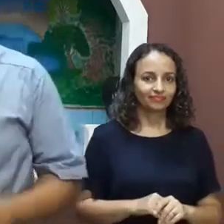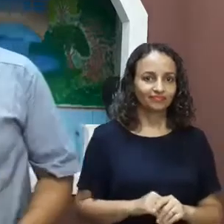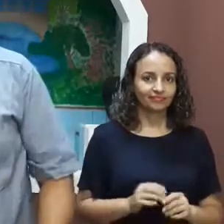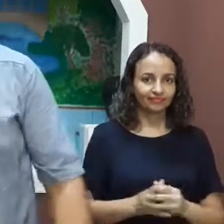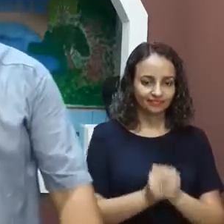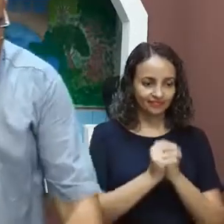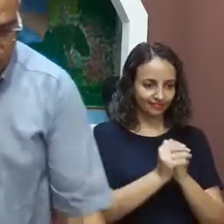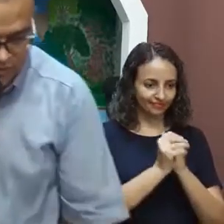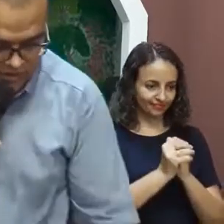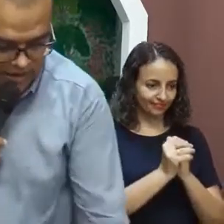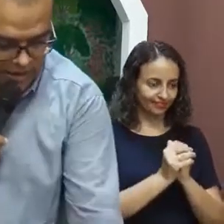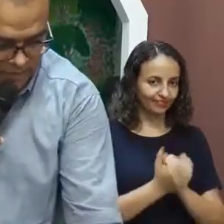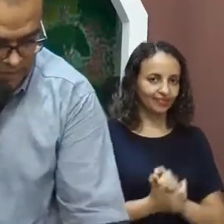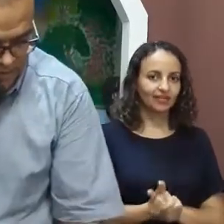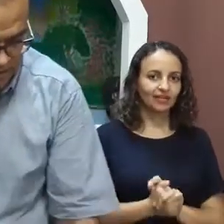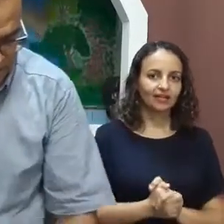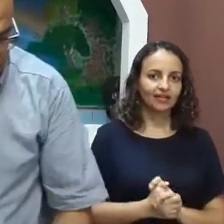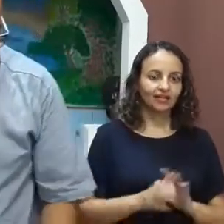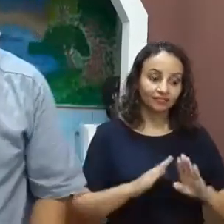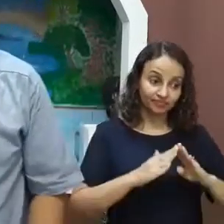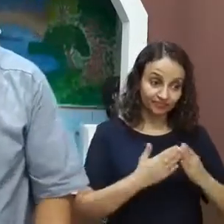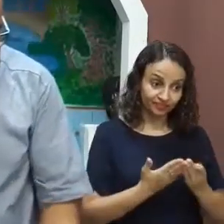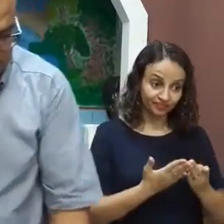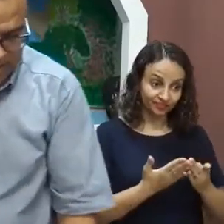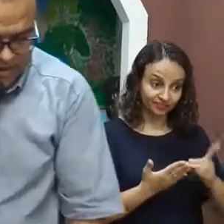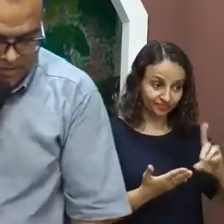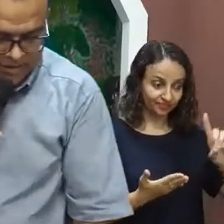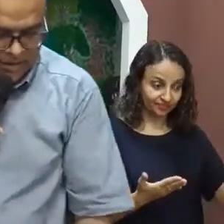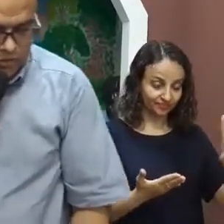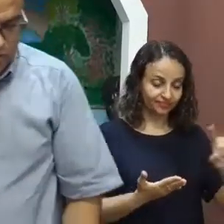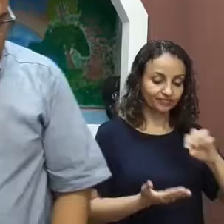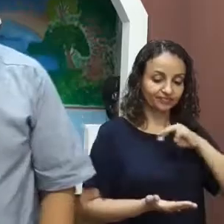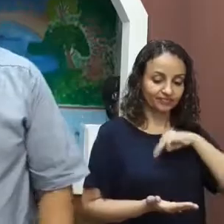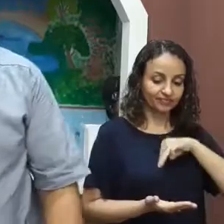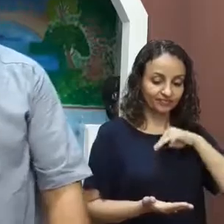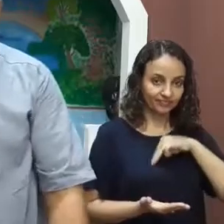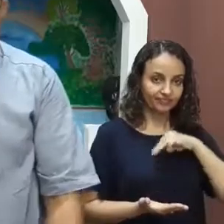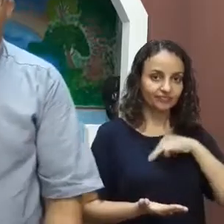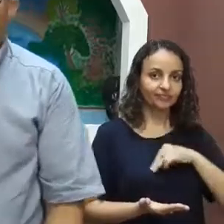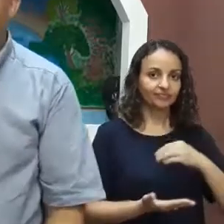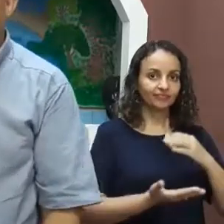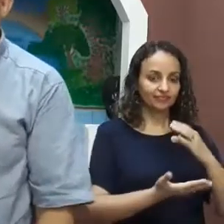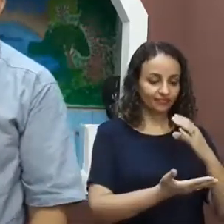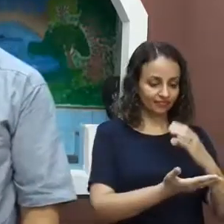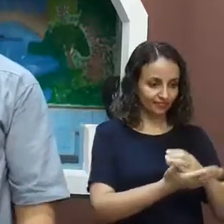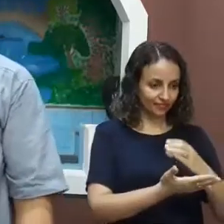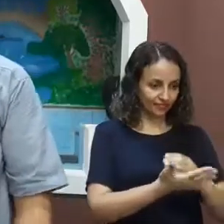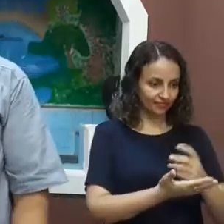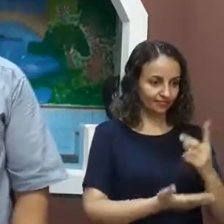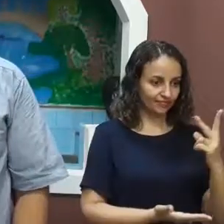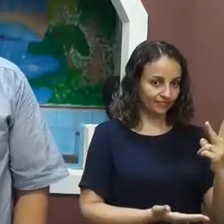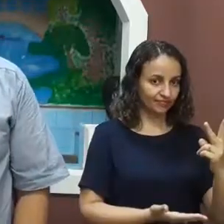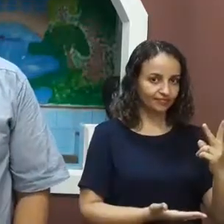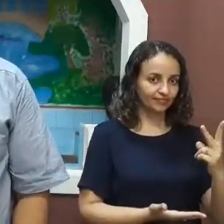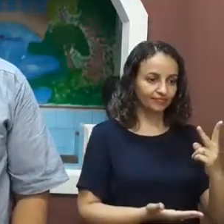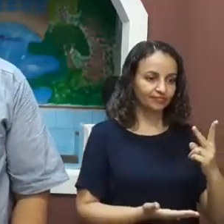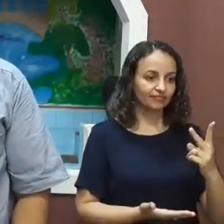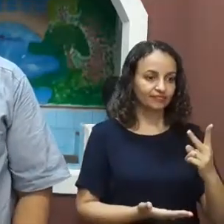Irmãos, vamos abrir as nossas Bíblias em Mateus, capítulo 2,